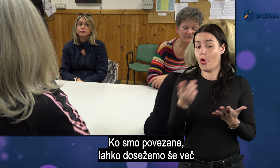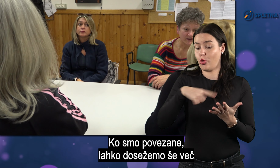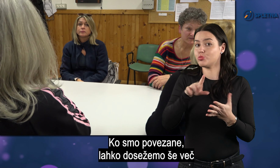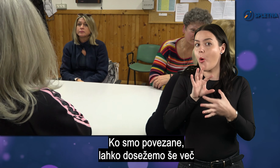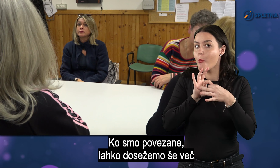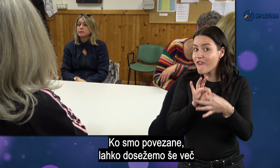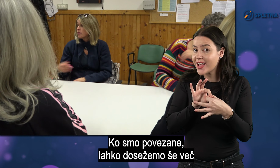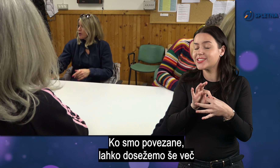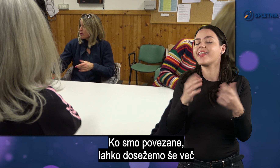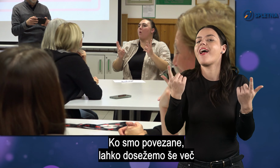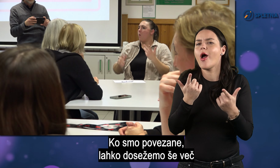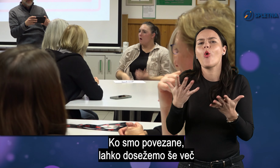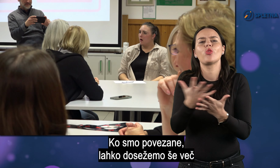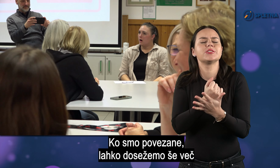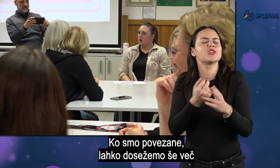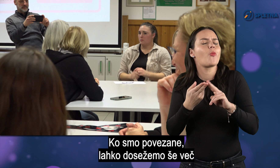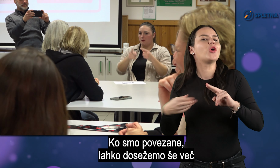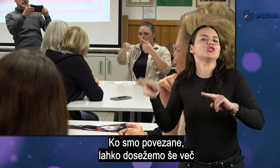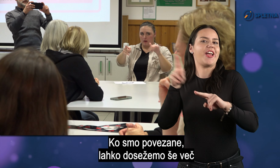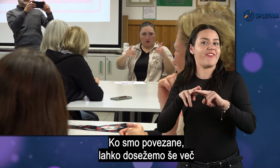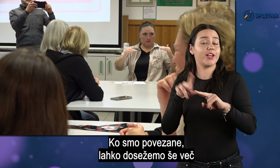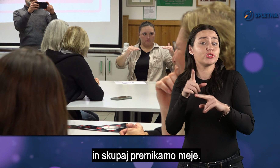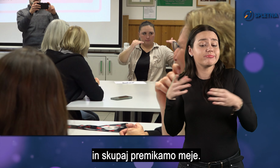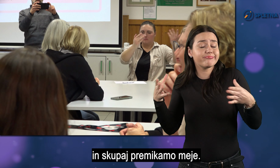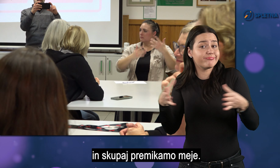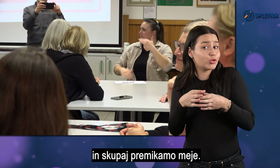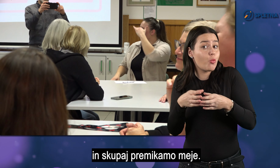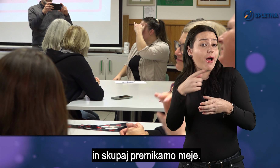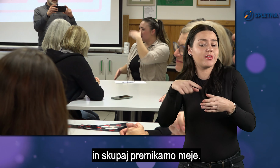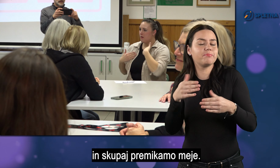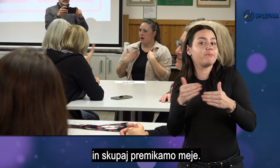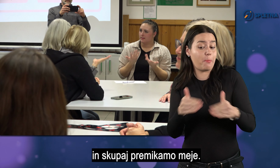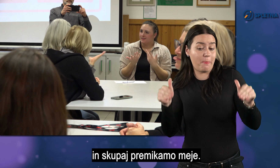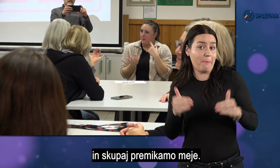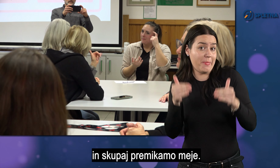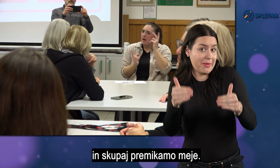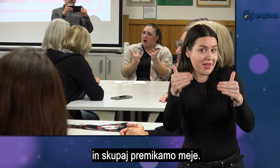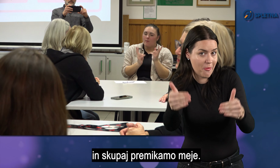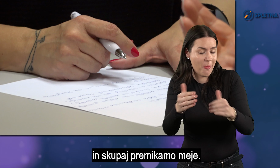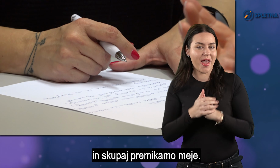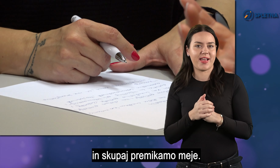Ko smo povezane, lahko dosežemo še več in skupaj premikamo meje.